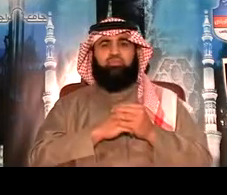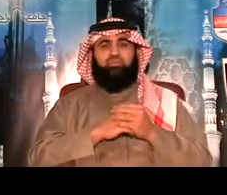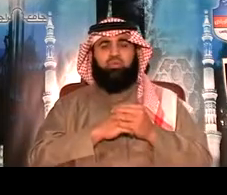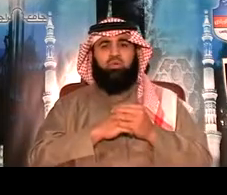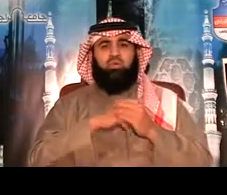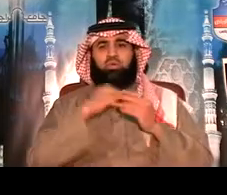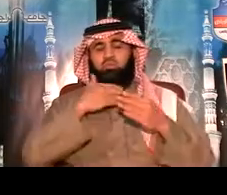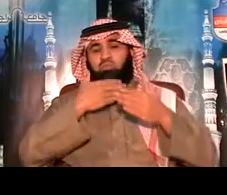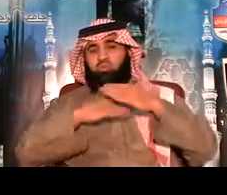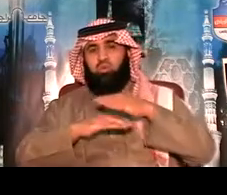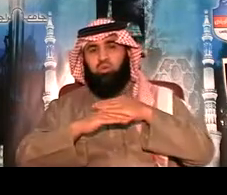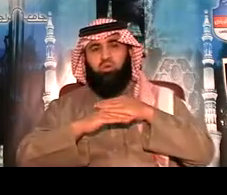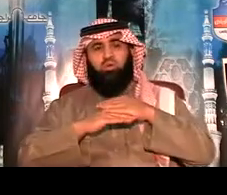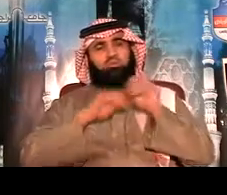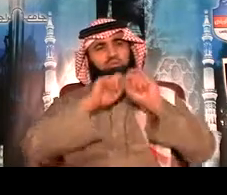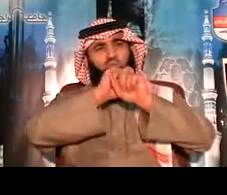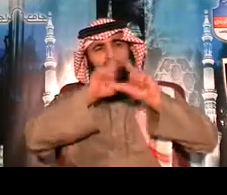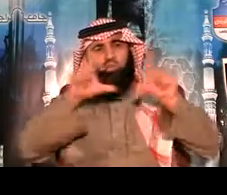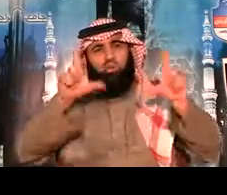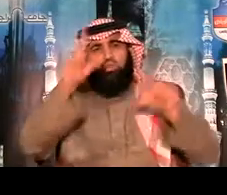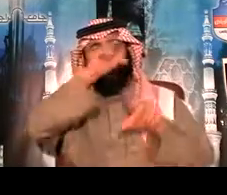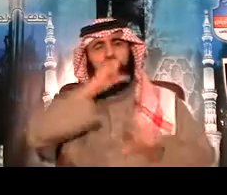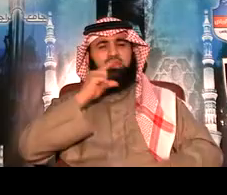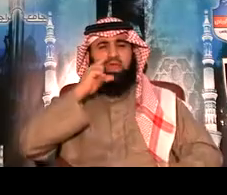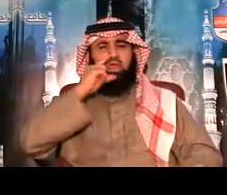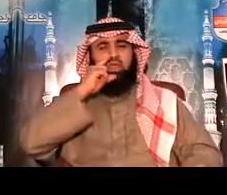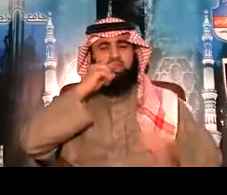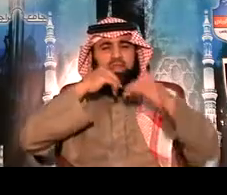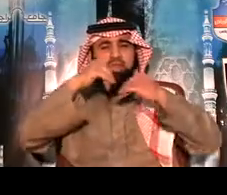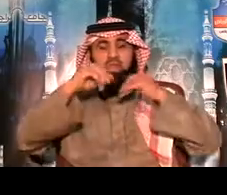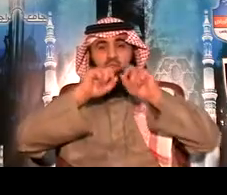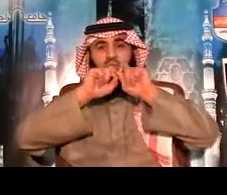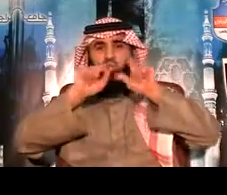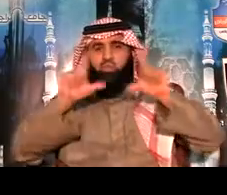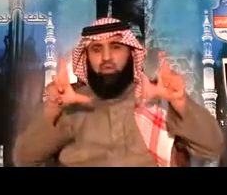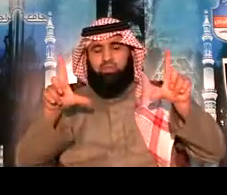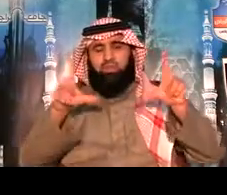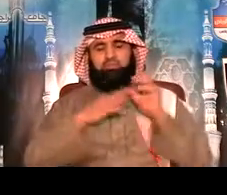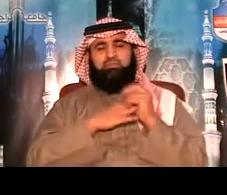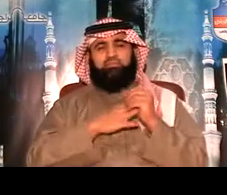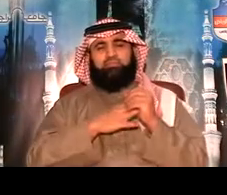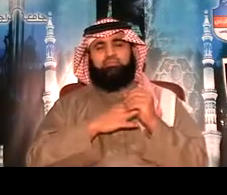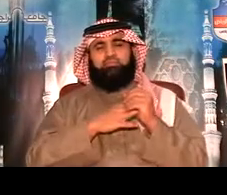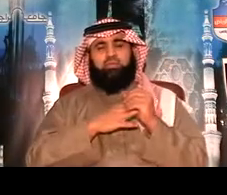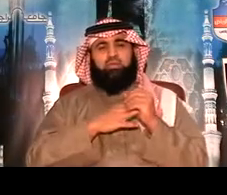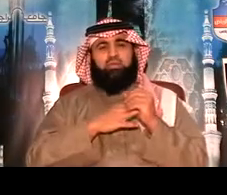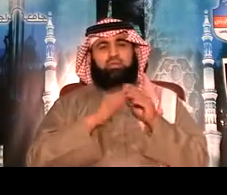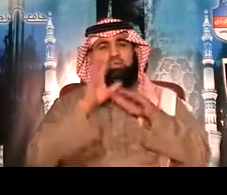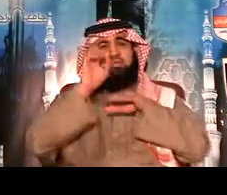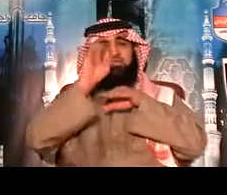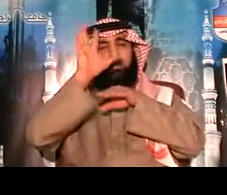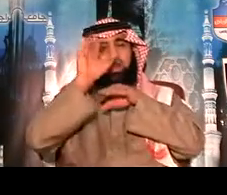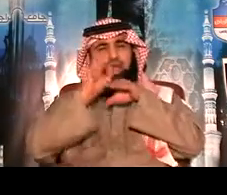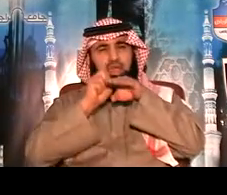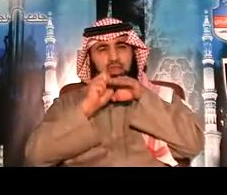على المحجة البيضاء على الطريقة الواضحة الغراء، ليلها كنهارها